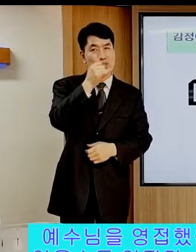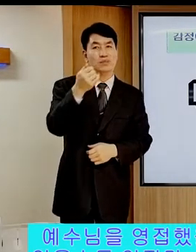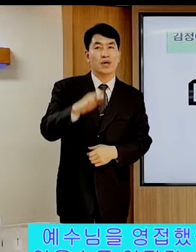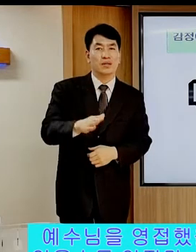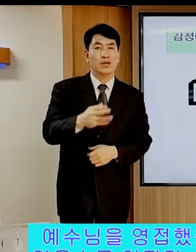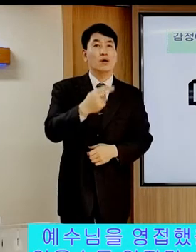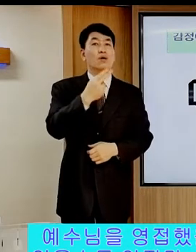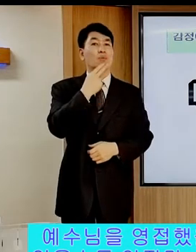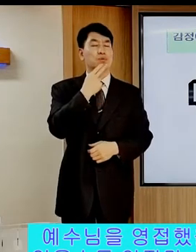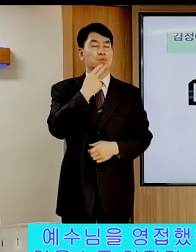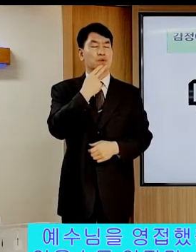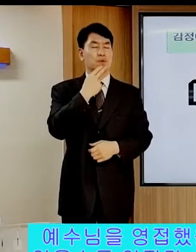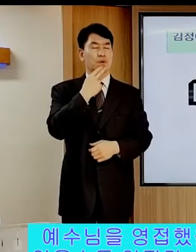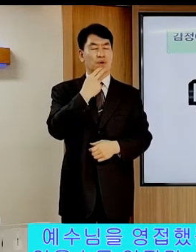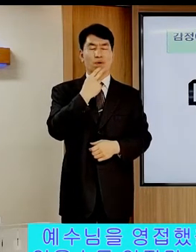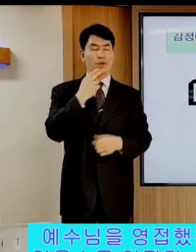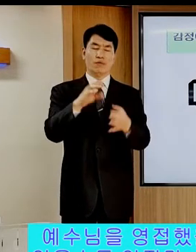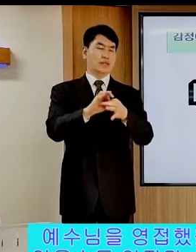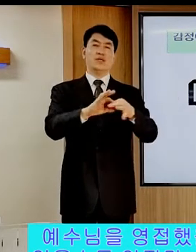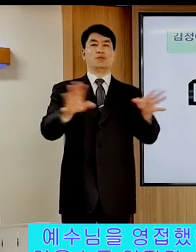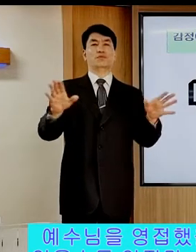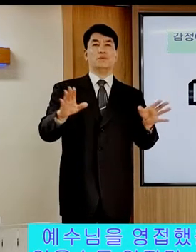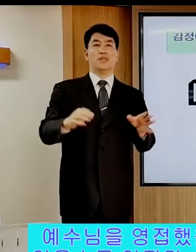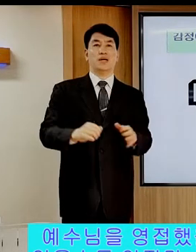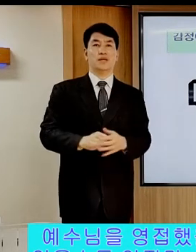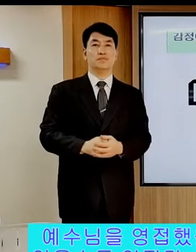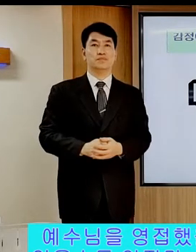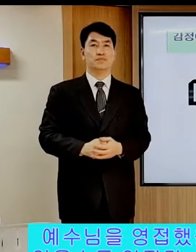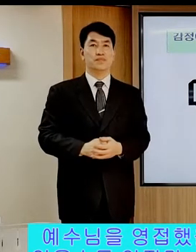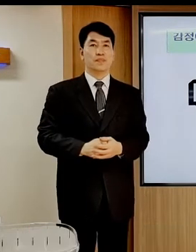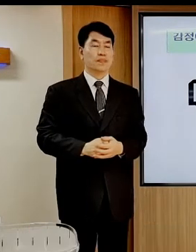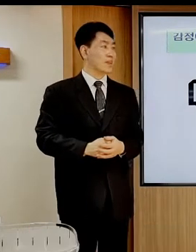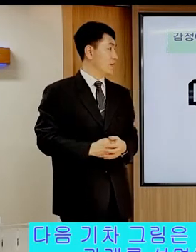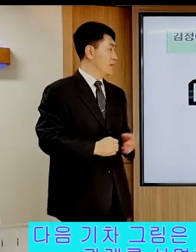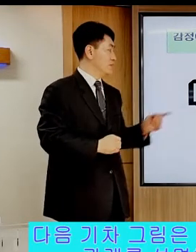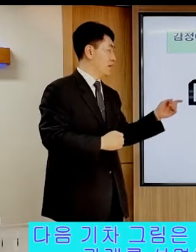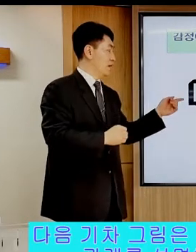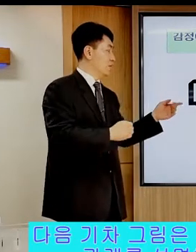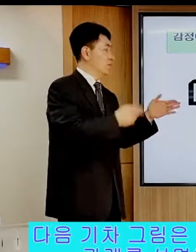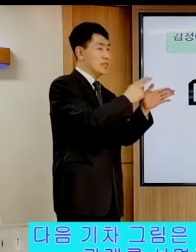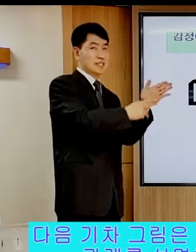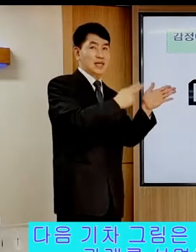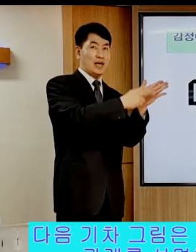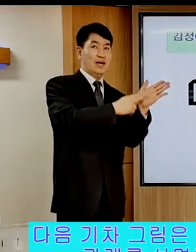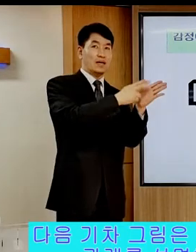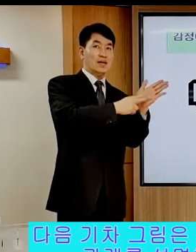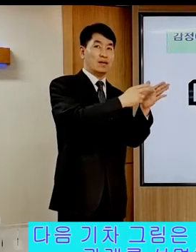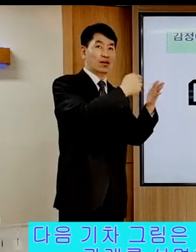있지만 없어도 관계 없습니다. 자, 요 기차